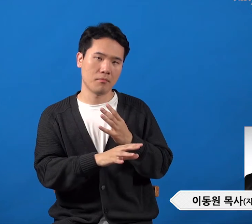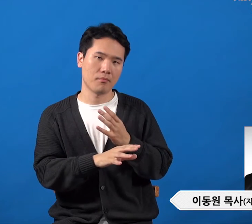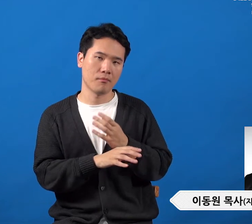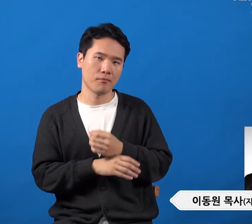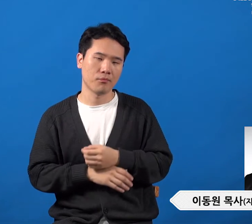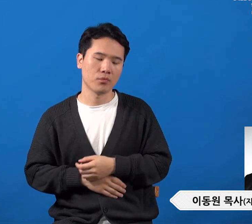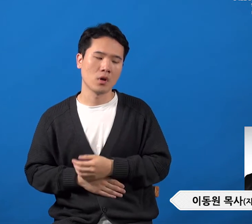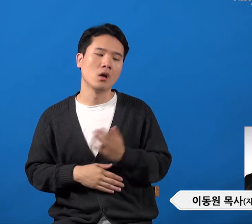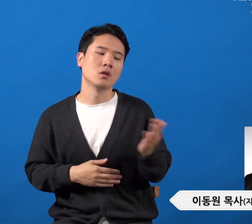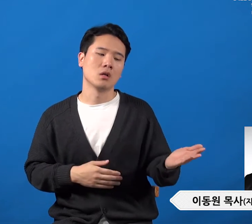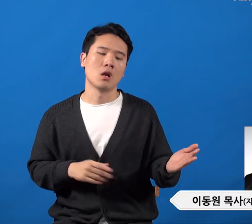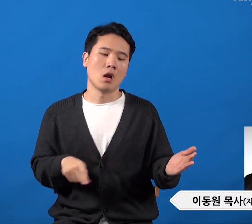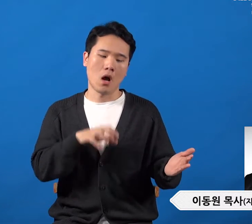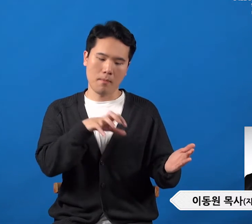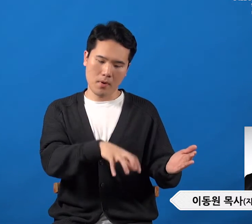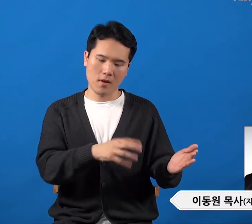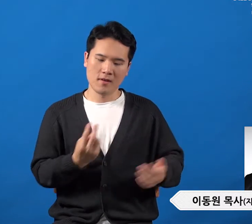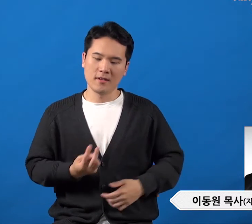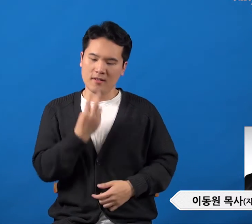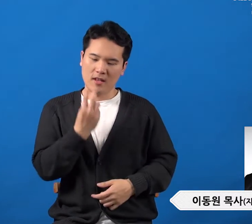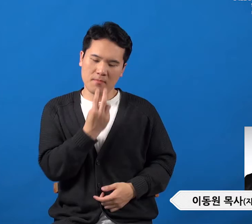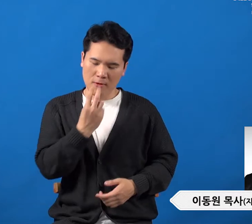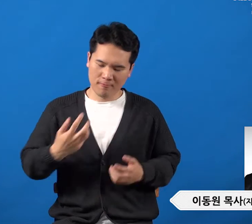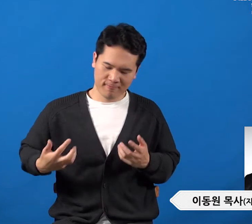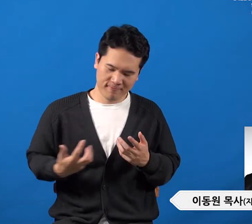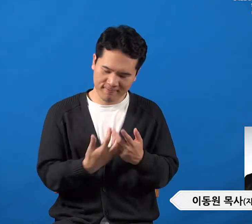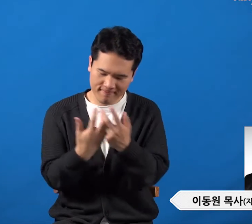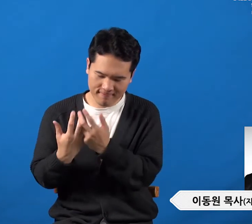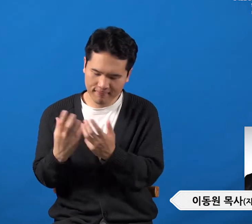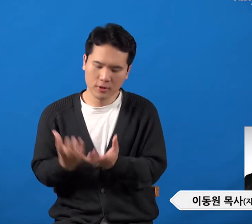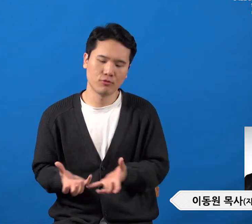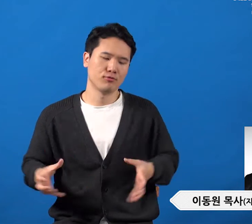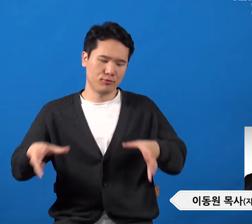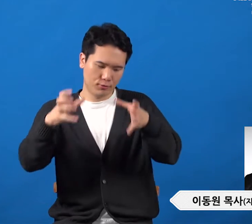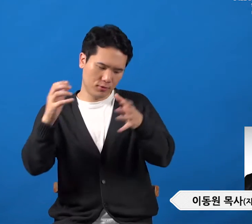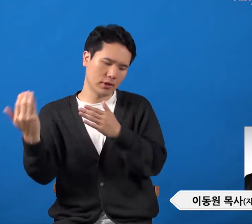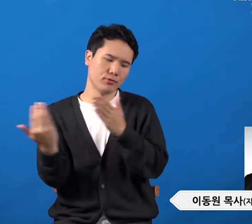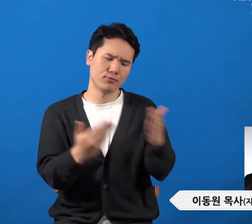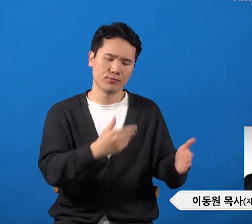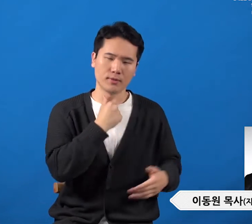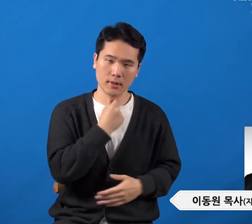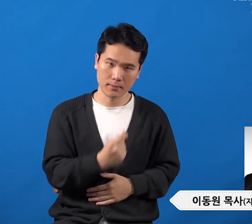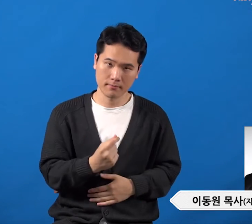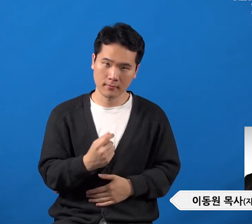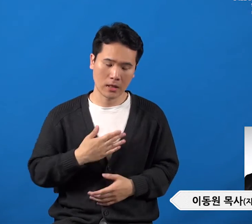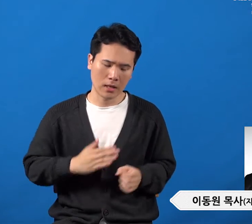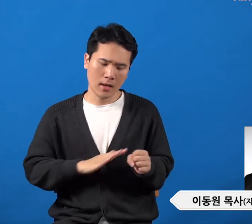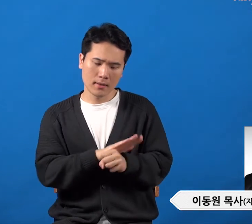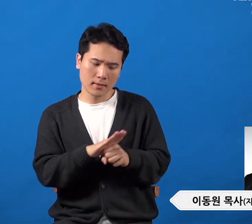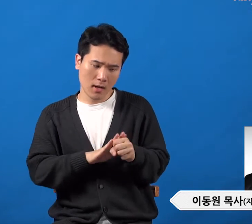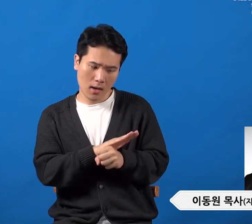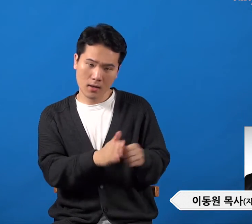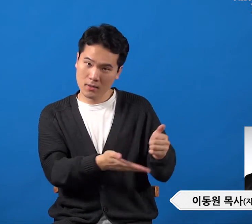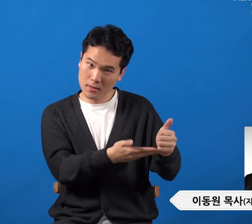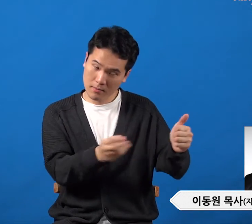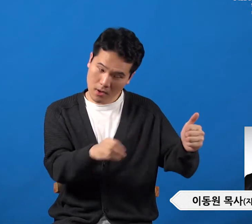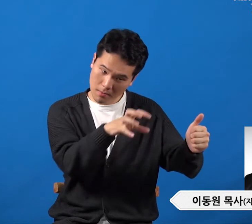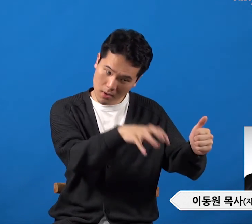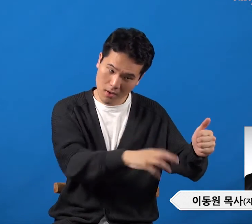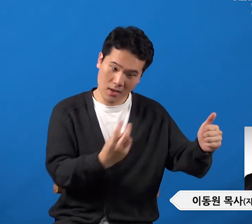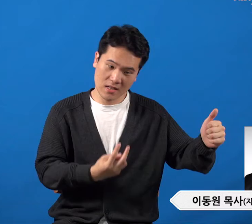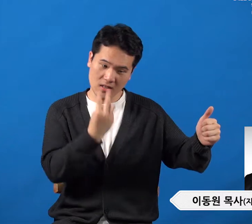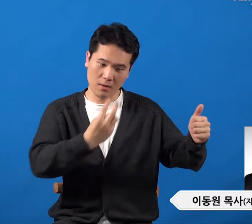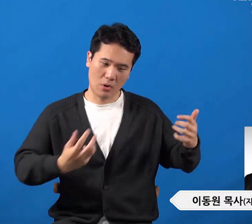앞에 생명이 가득 찬 광주리를 갖다 놓겠어요. 내 사랑하는 님 앞에 생명이 가득 찬